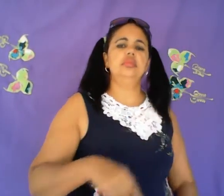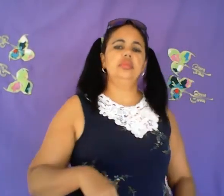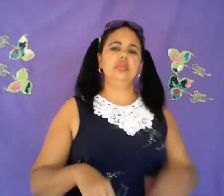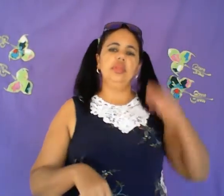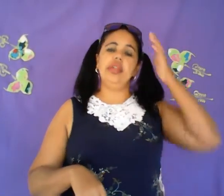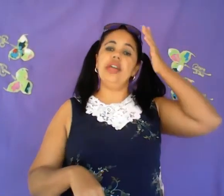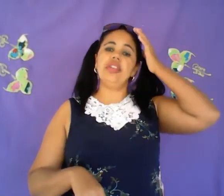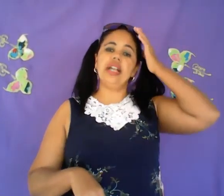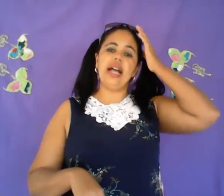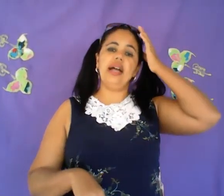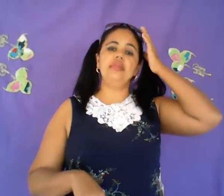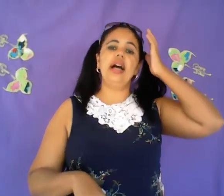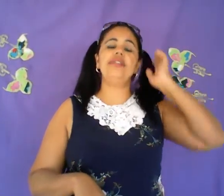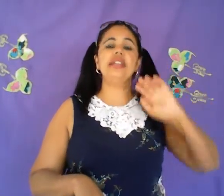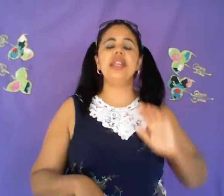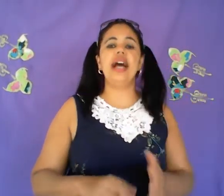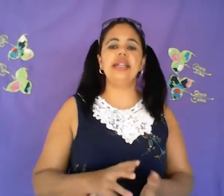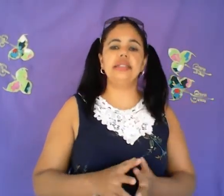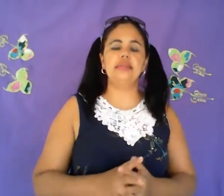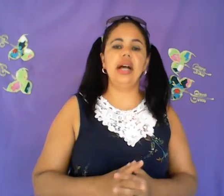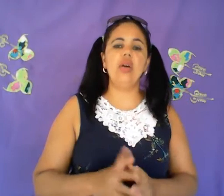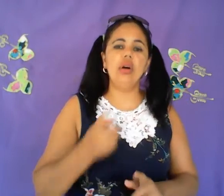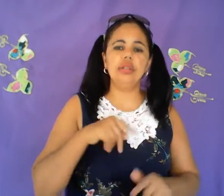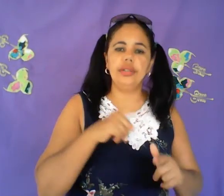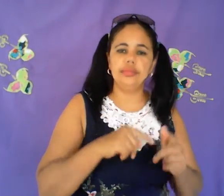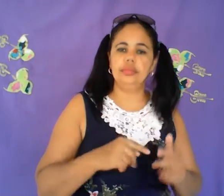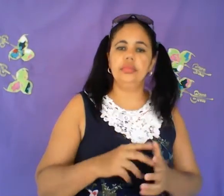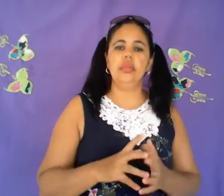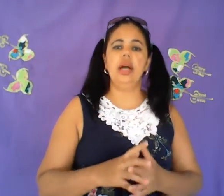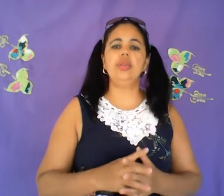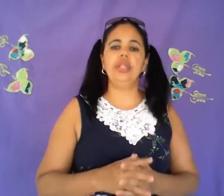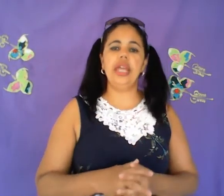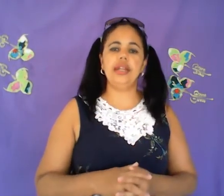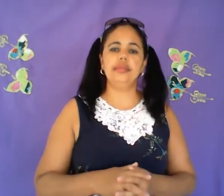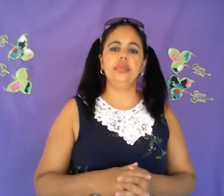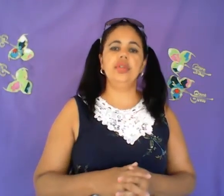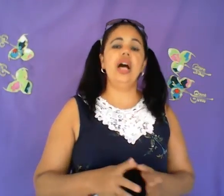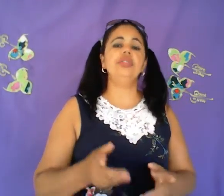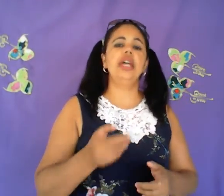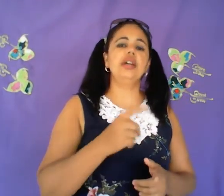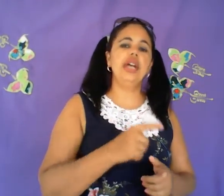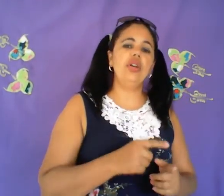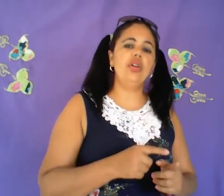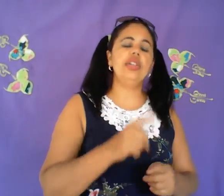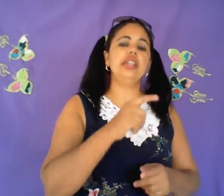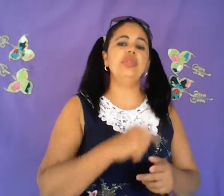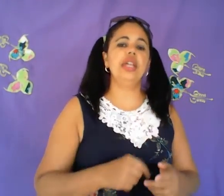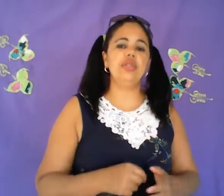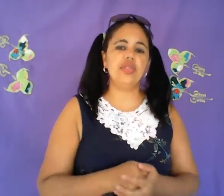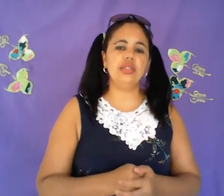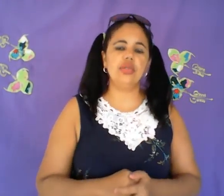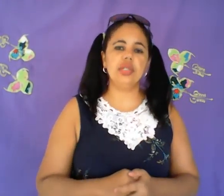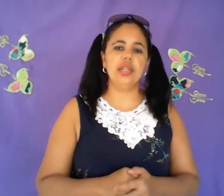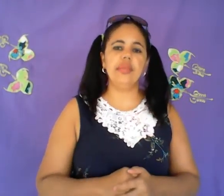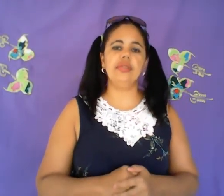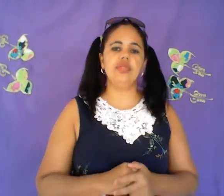Ia ficar a frase errada. A ordem altera. Alterando a ordem, altera os fatores também, viu, gente?